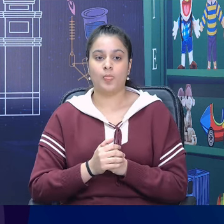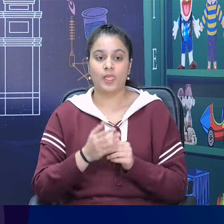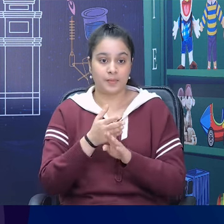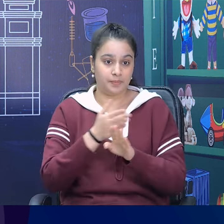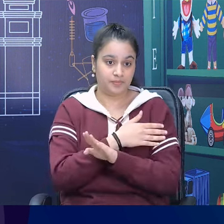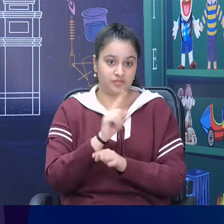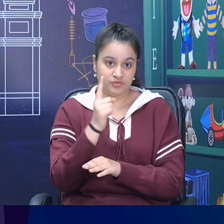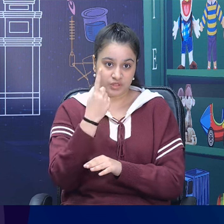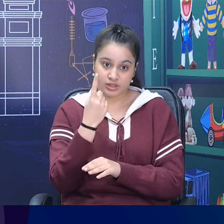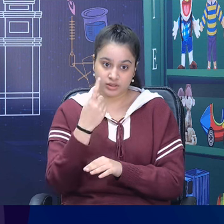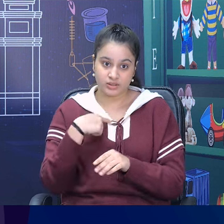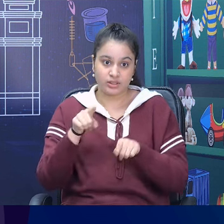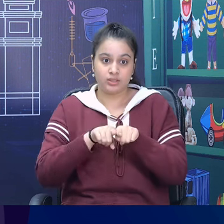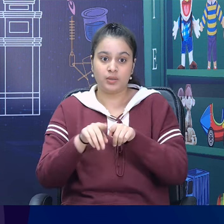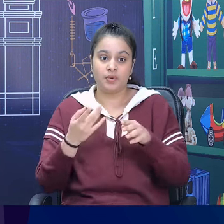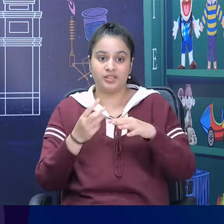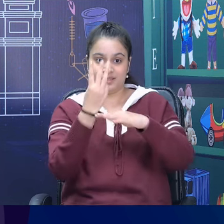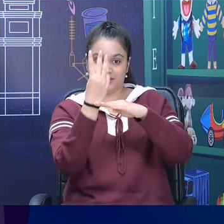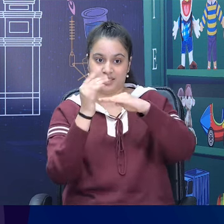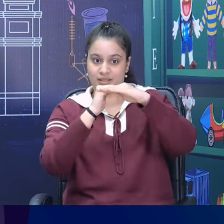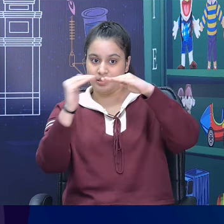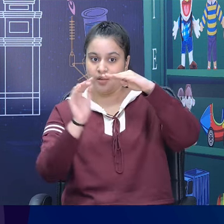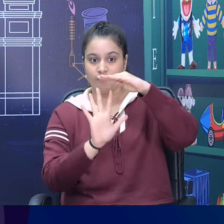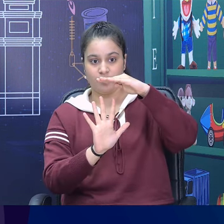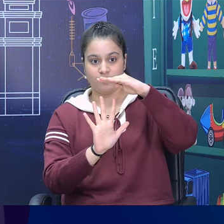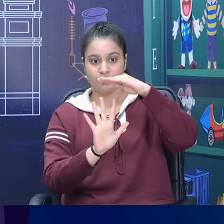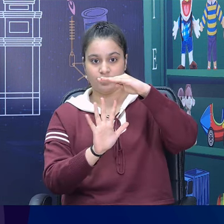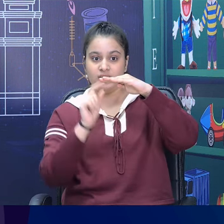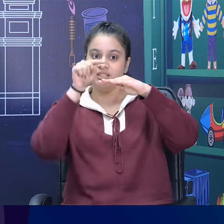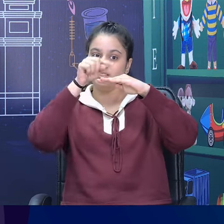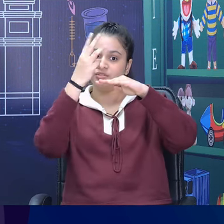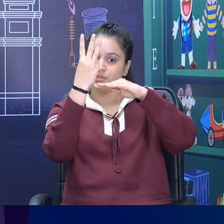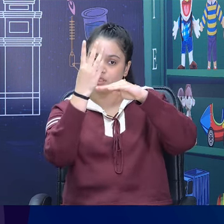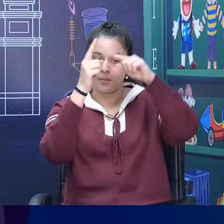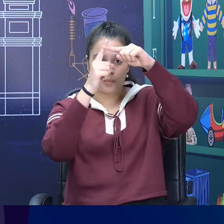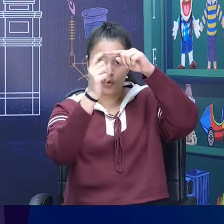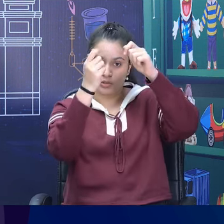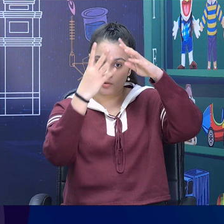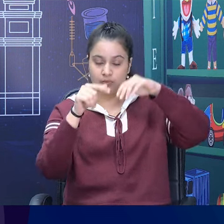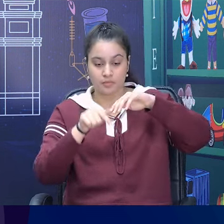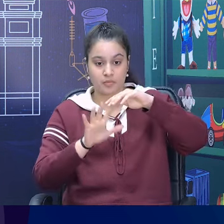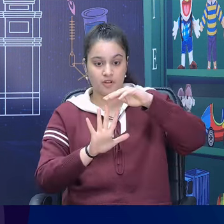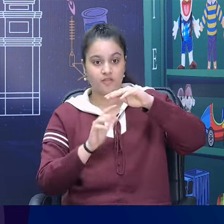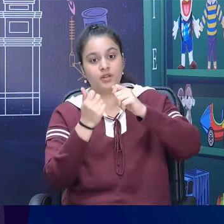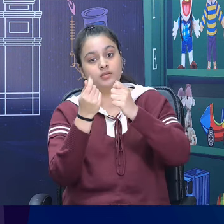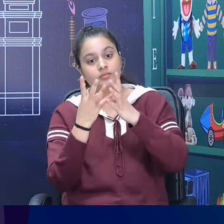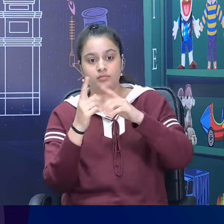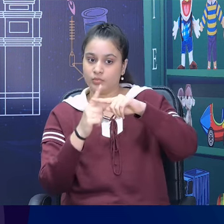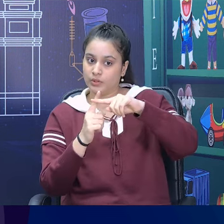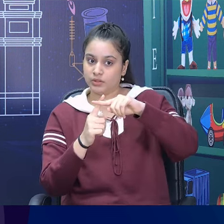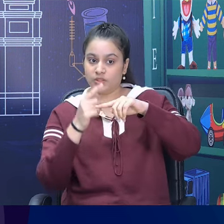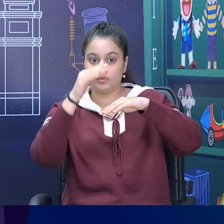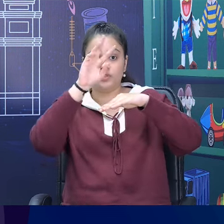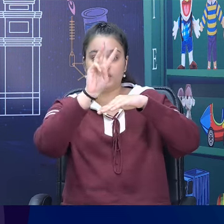देखते हैं 3/5 थ भी एक पॉजिटिव इंटी जर है और फाइव भी एक पॉजिटिव इंटी जर है तो दोनों इंटी जर्स का जो फ्रैक्शन फॉर्म